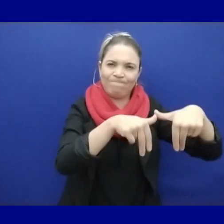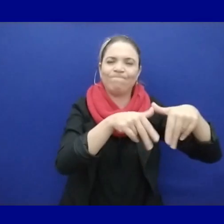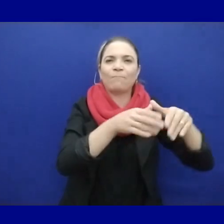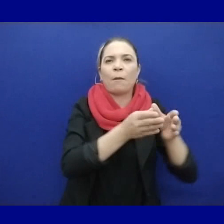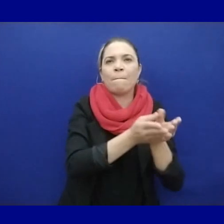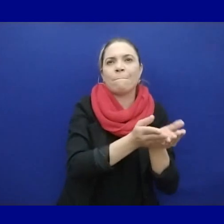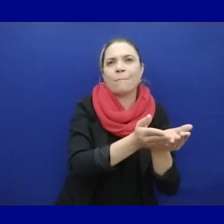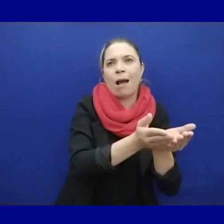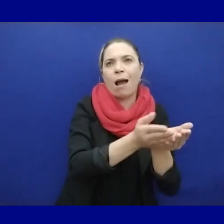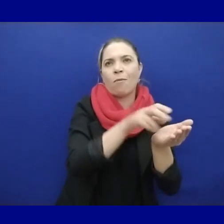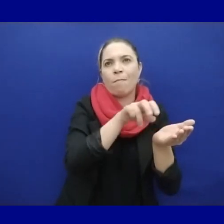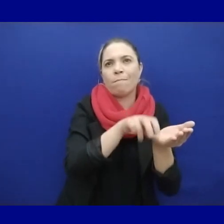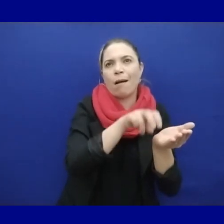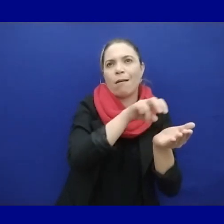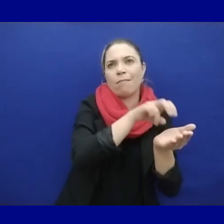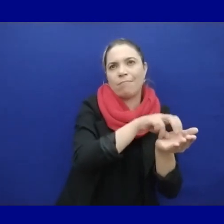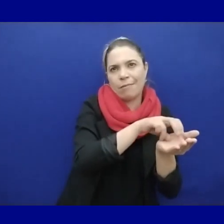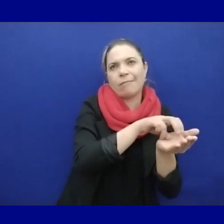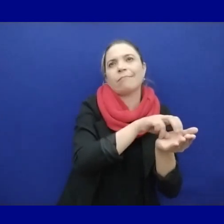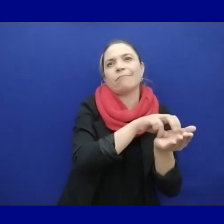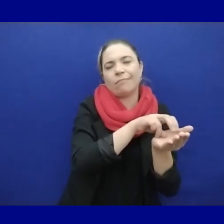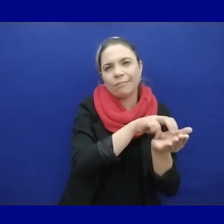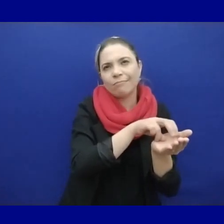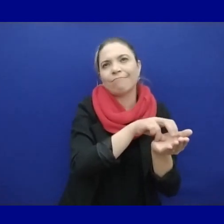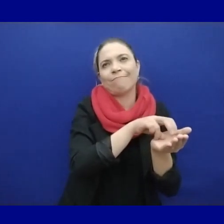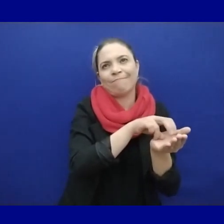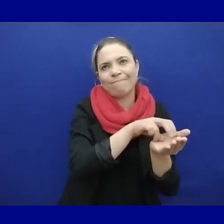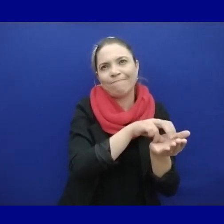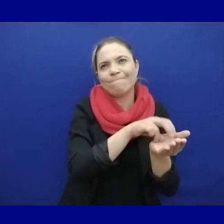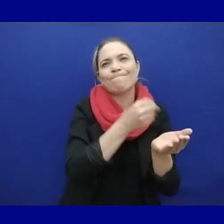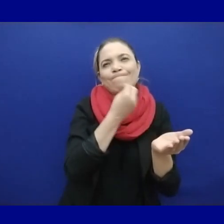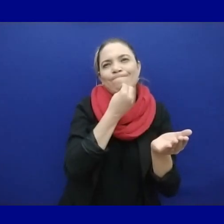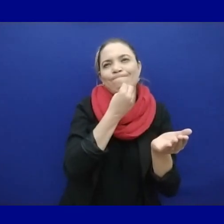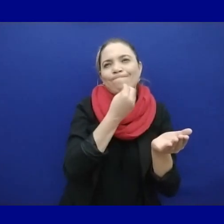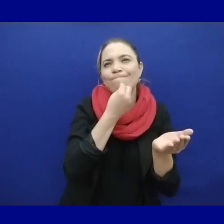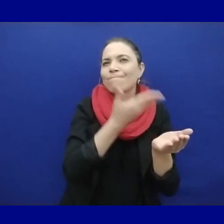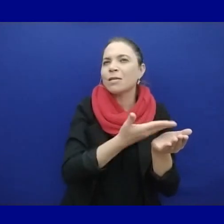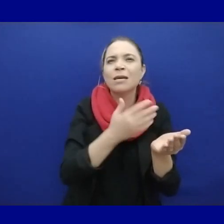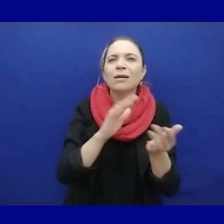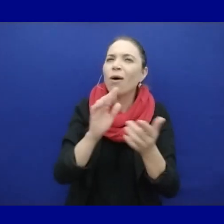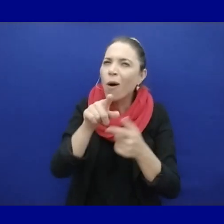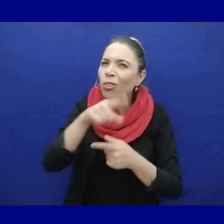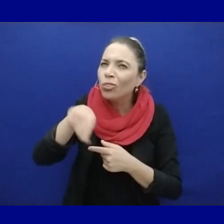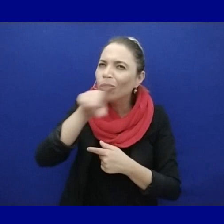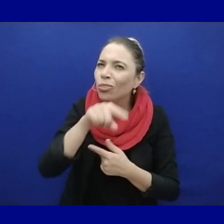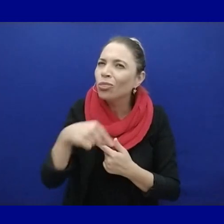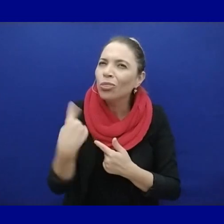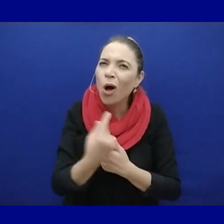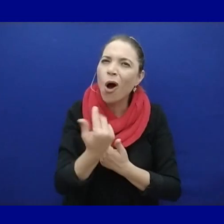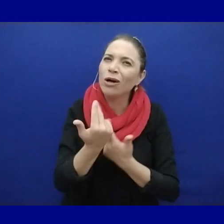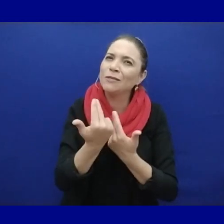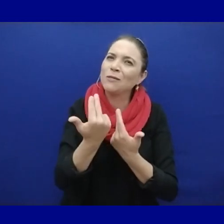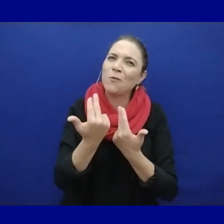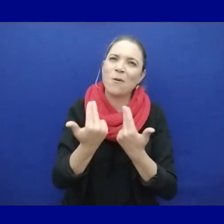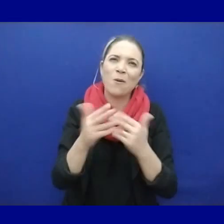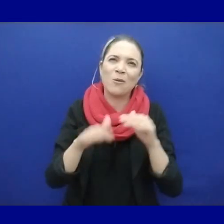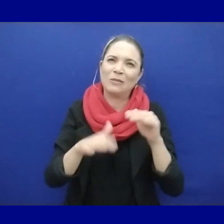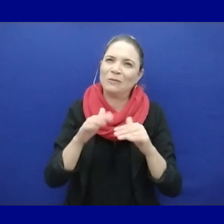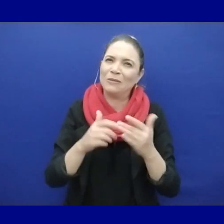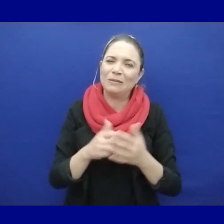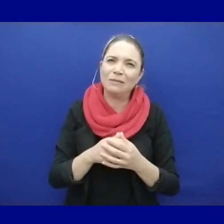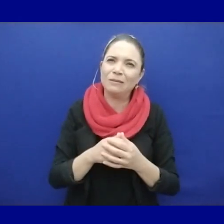não continuei crendo naquele que multiplica pães e peixes, naquele que já tinha acalmado vento e mar em outra